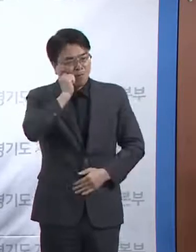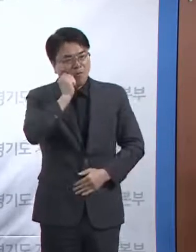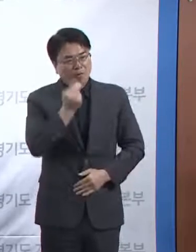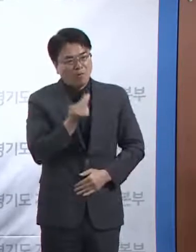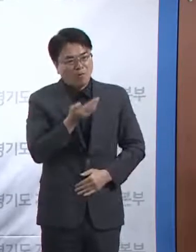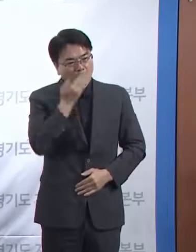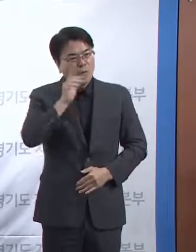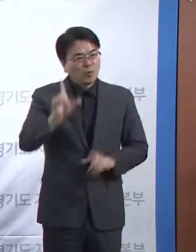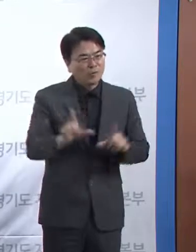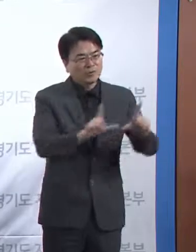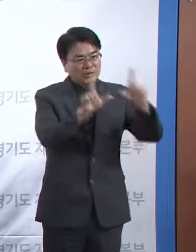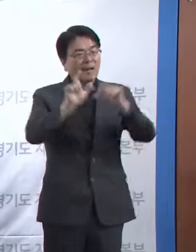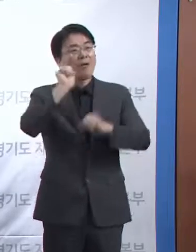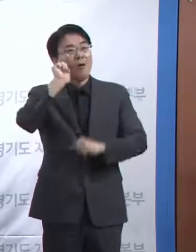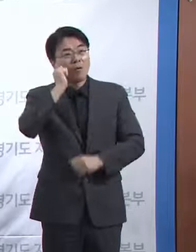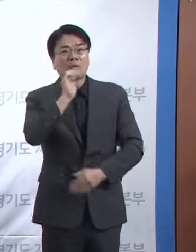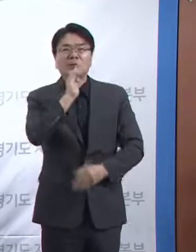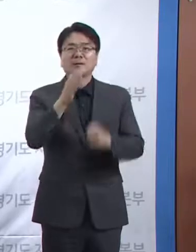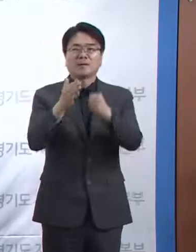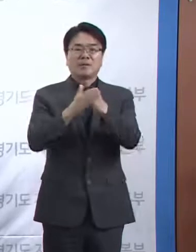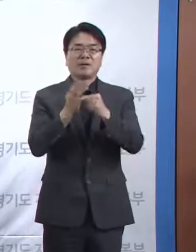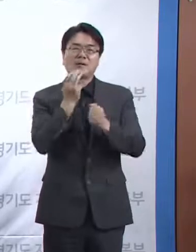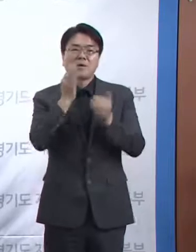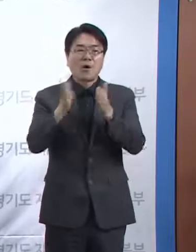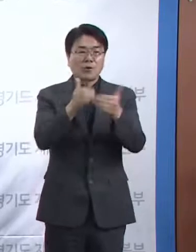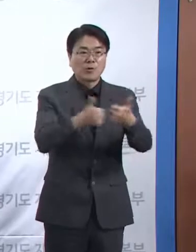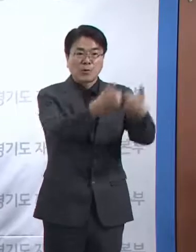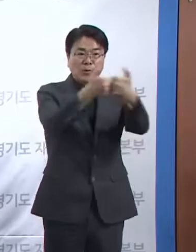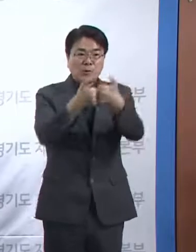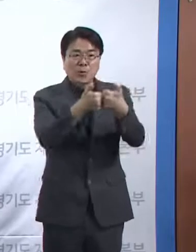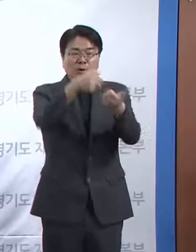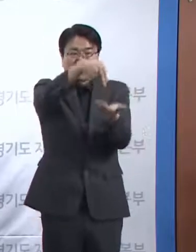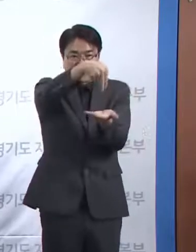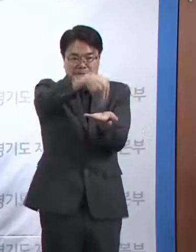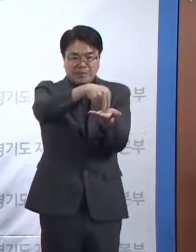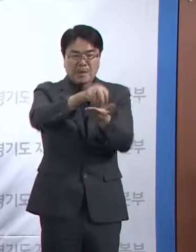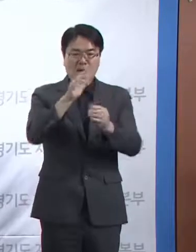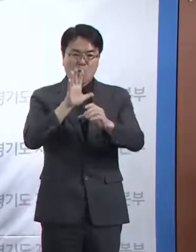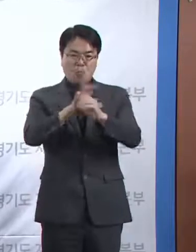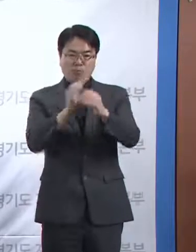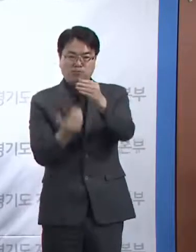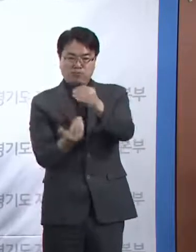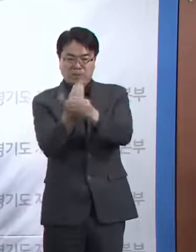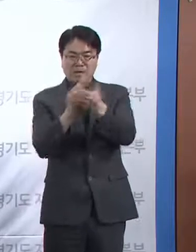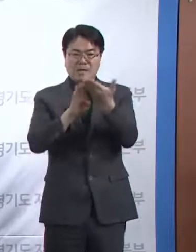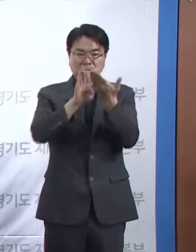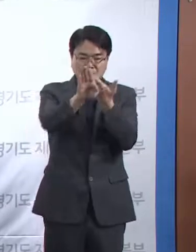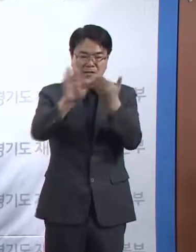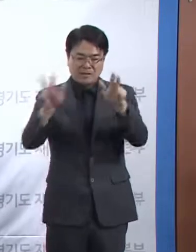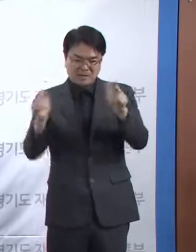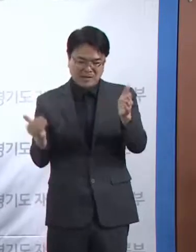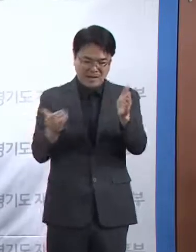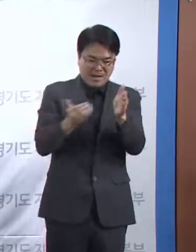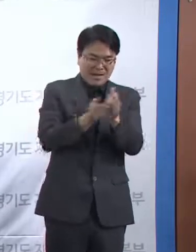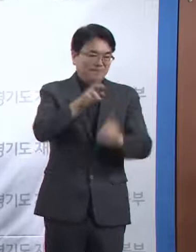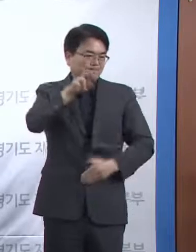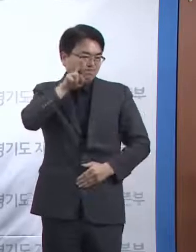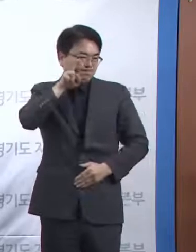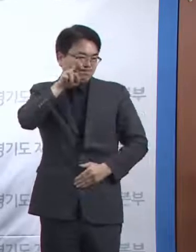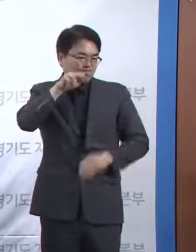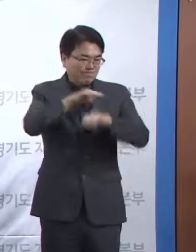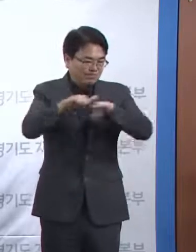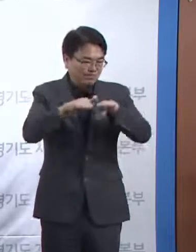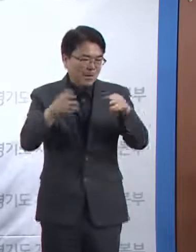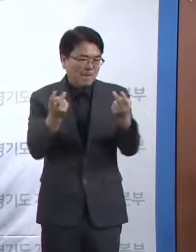있습니다. 경기도의회는 코로나19가 발병한 직후부터 지금까지 비상대책본부를